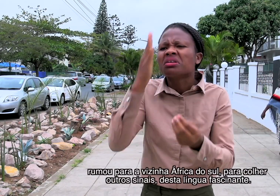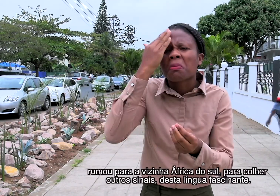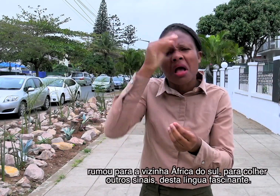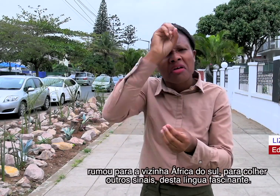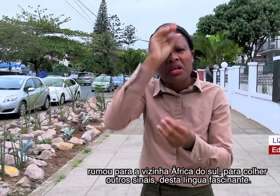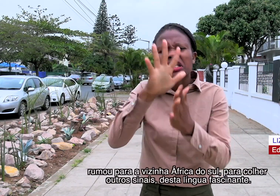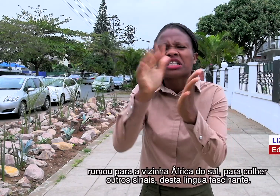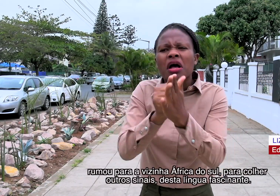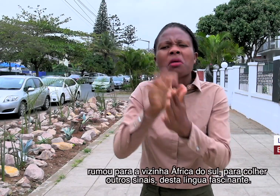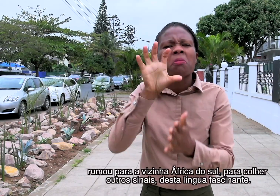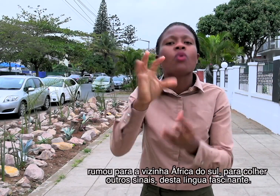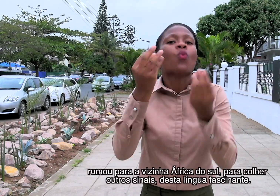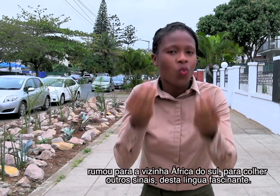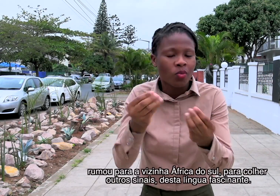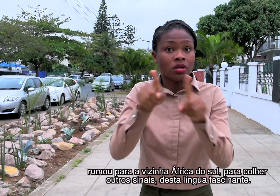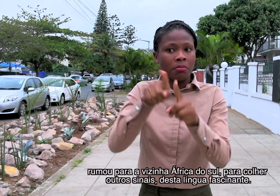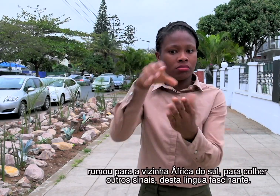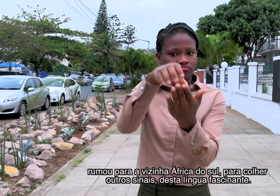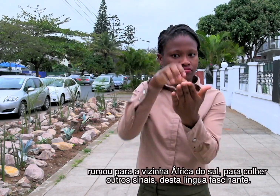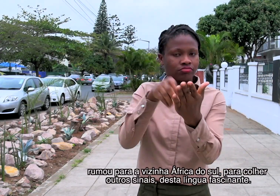sinais desta língua fascinante.